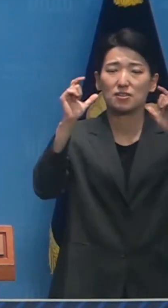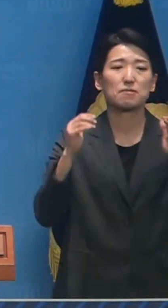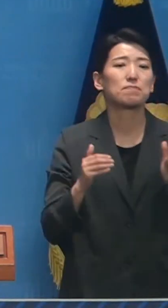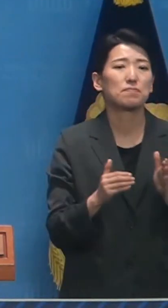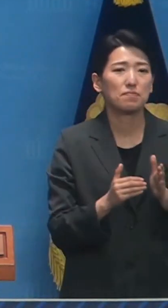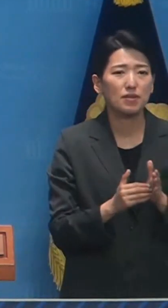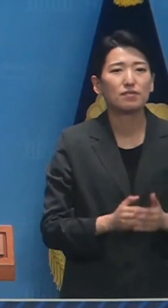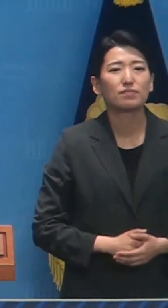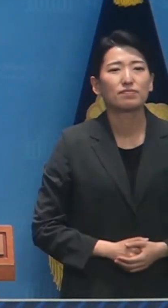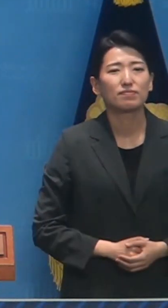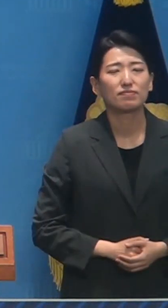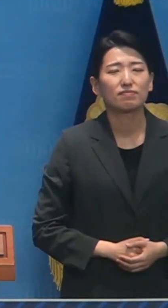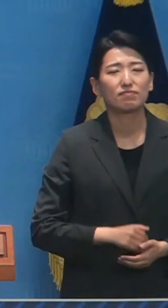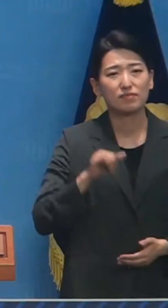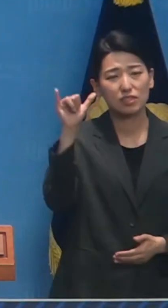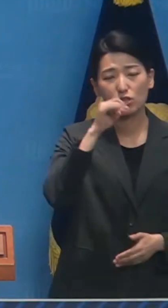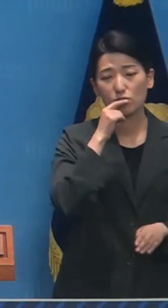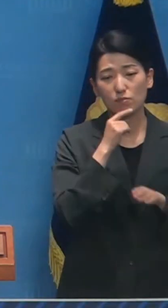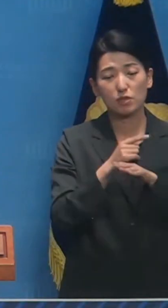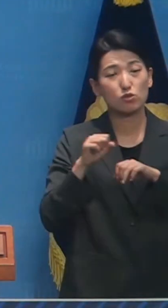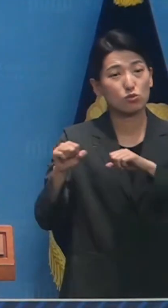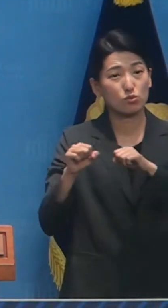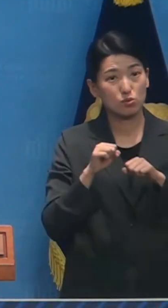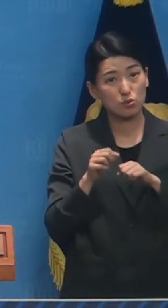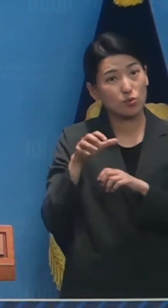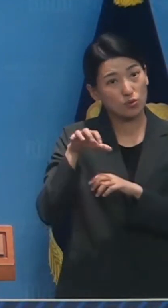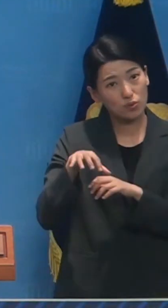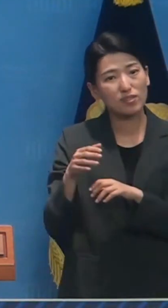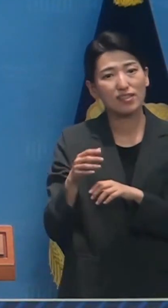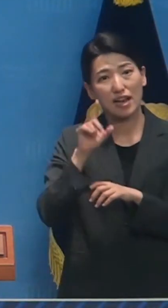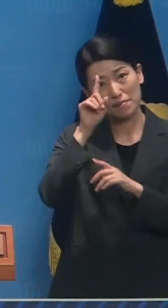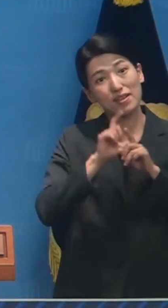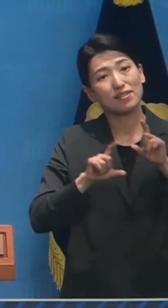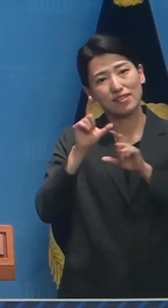전국 민주화운동 동지회에서 말씀드리겠습니다.